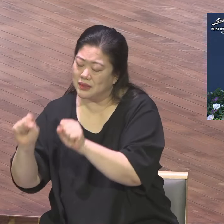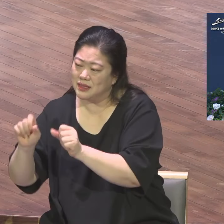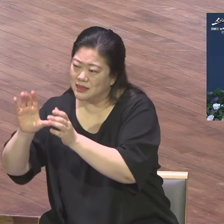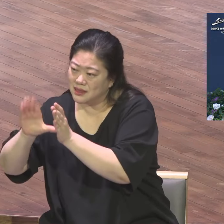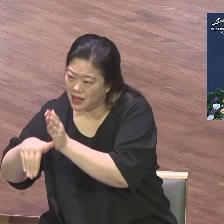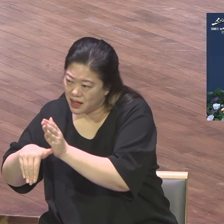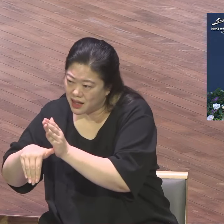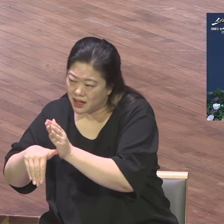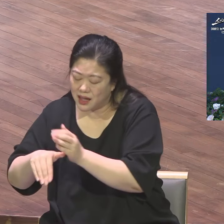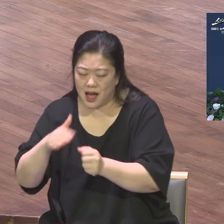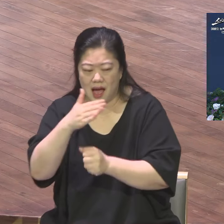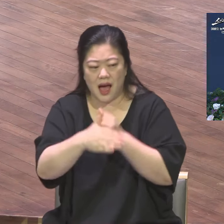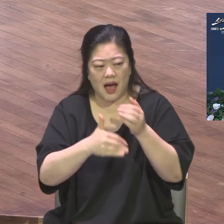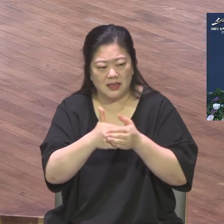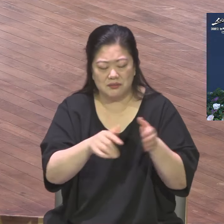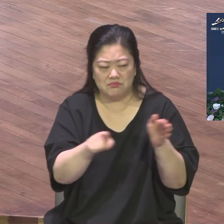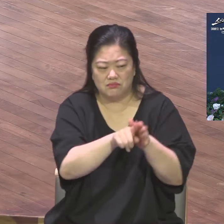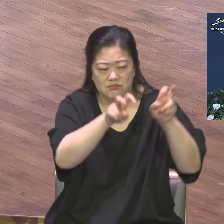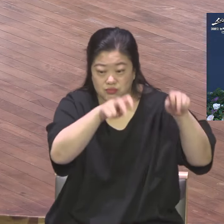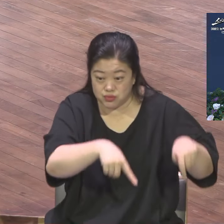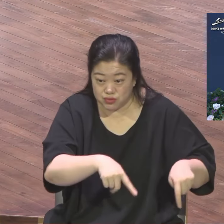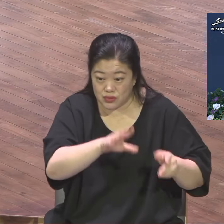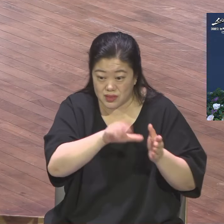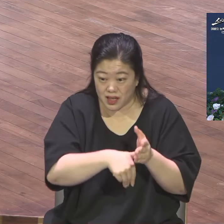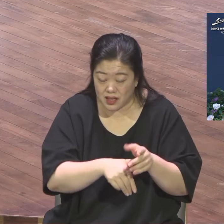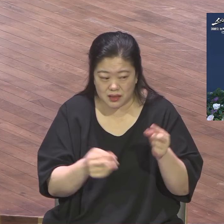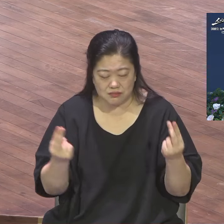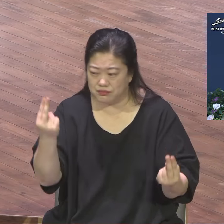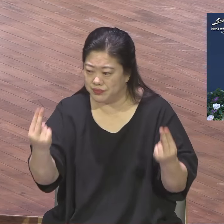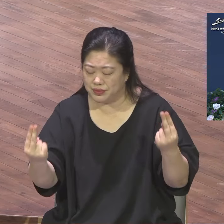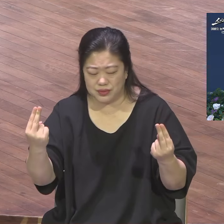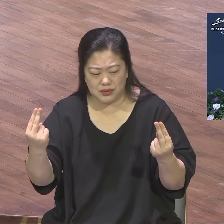그것이 얼마나 헛된 삶인가 하는 것을